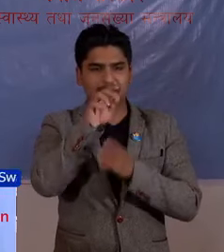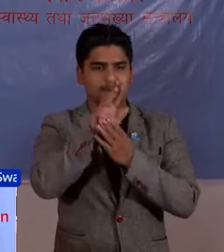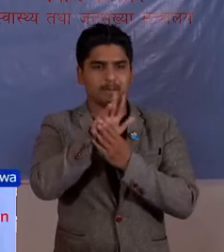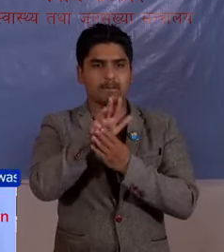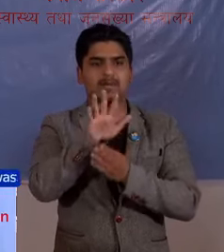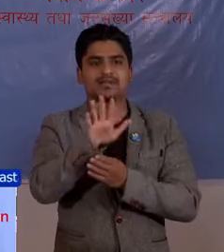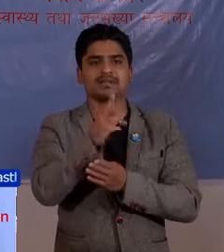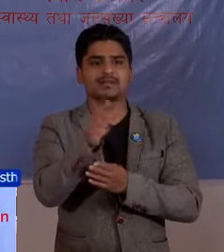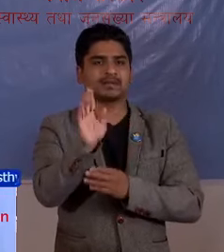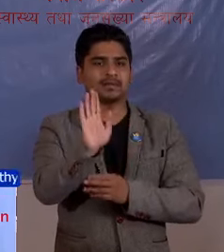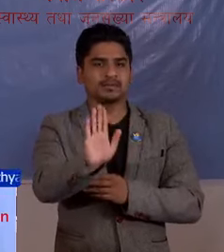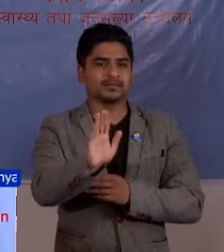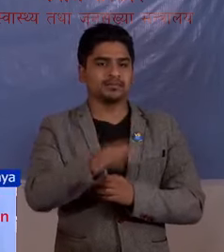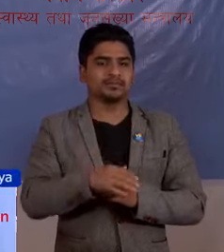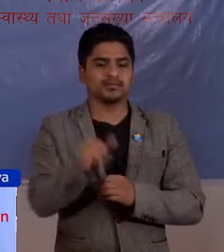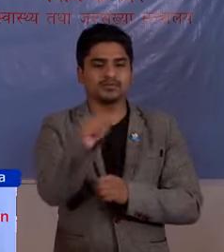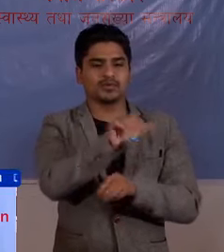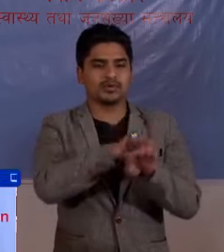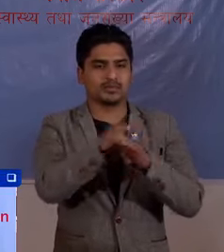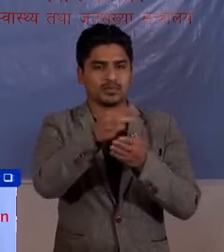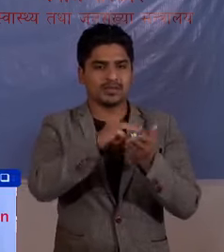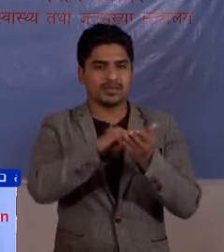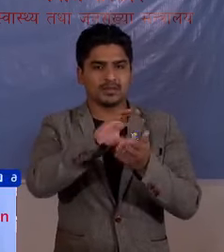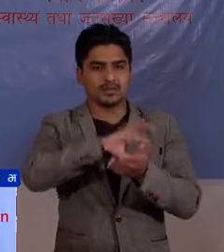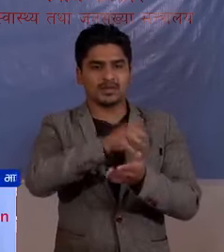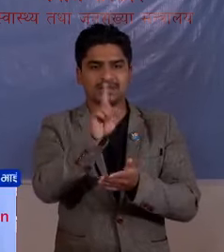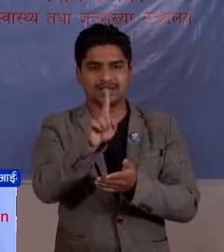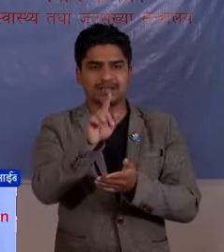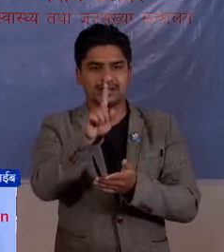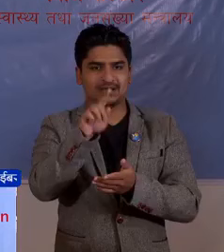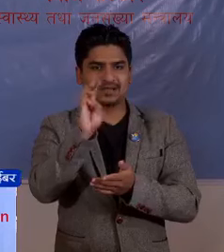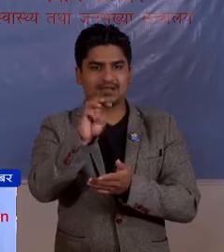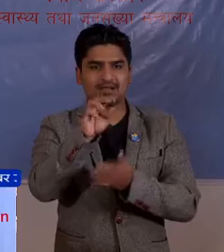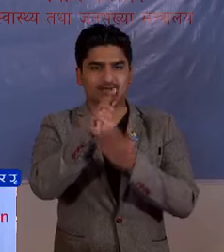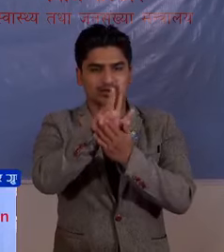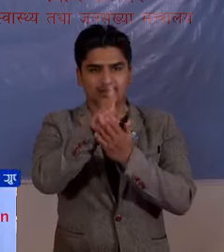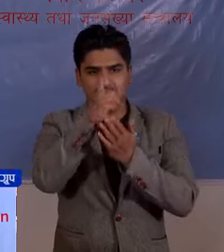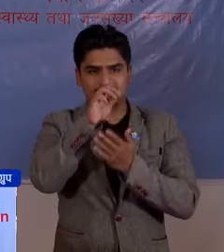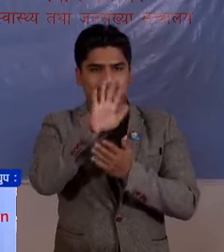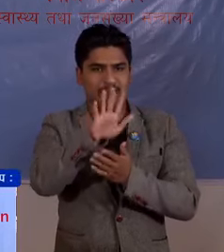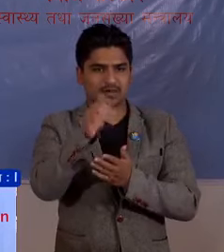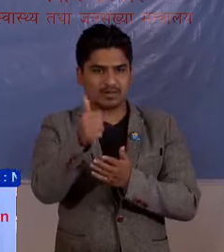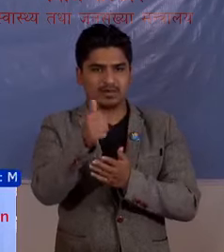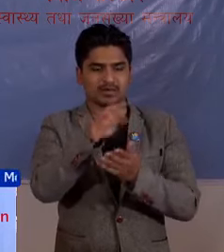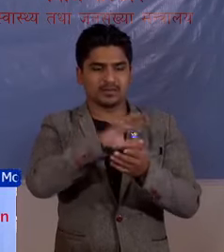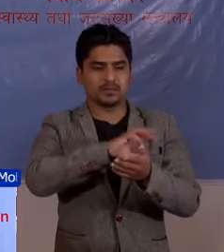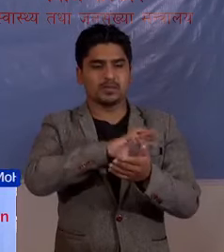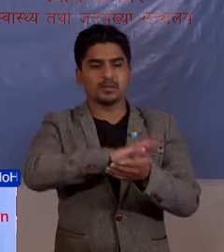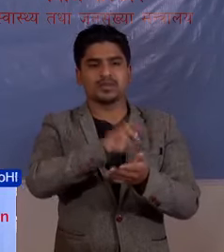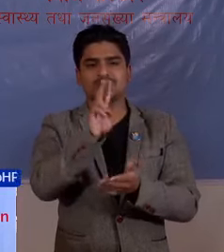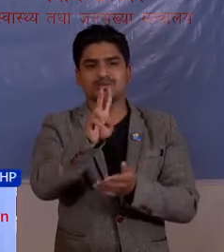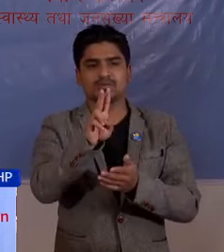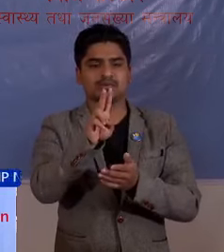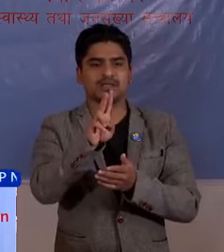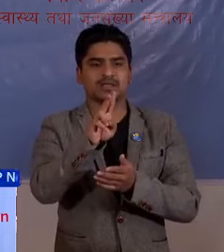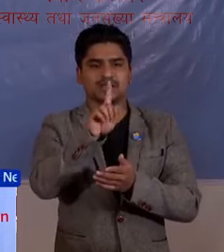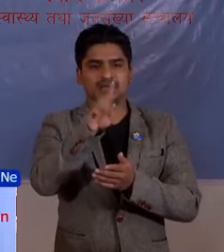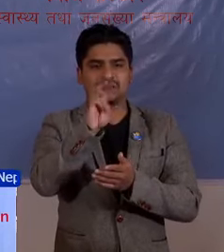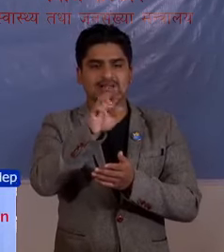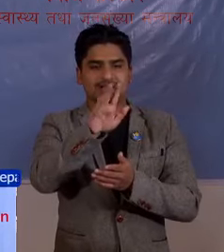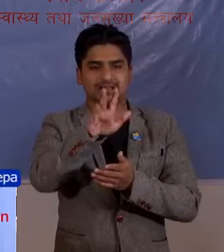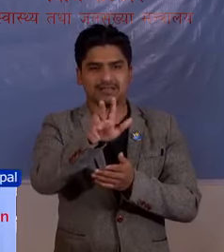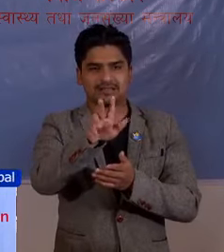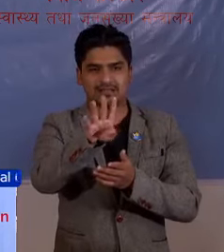20,195 हुनुहुन्छ। उहाँहरूमध्ये प्रदेश नम्बर एकमा 1,956, प्रदेश नम्बर दुईमा